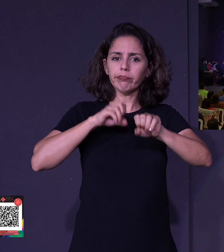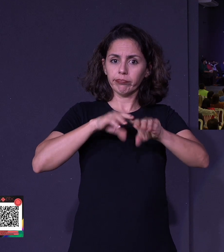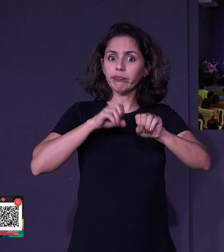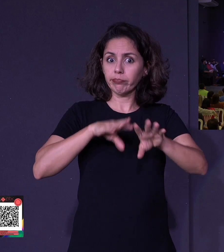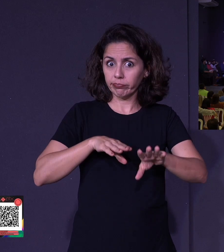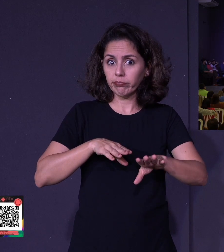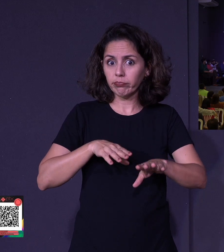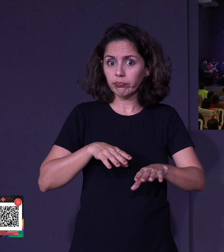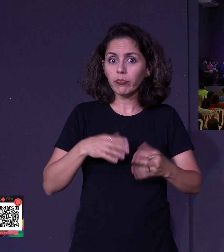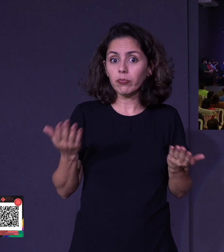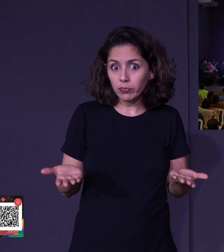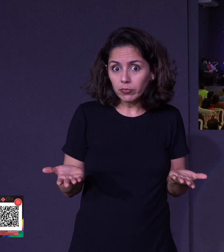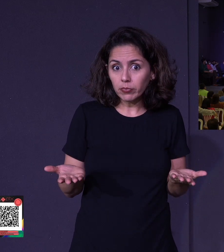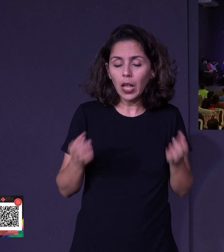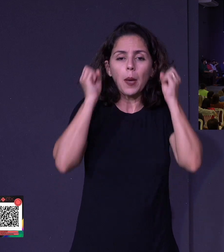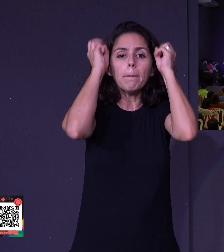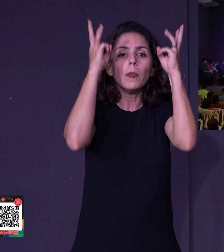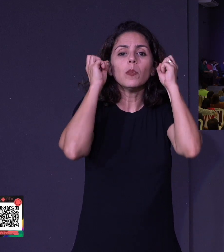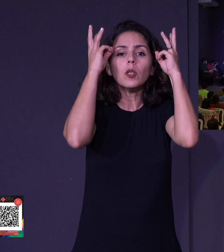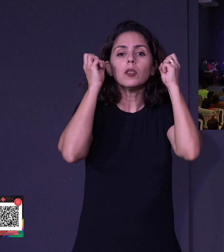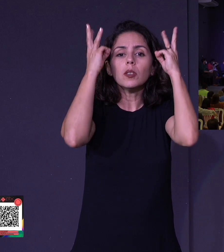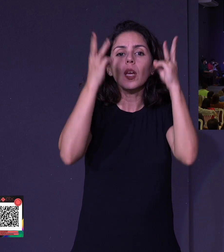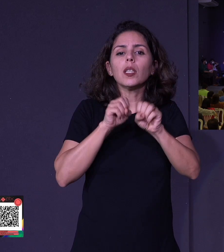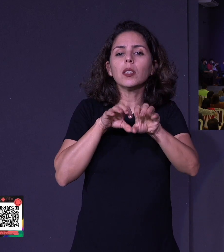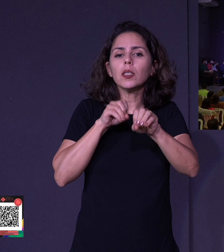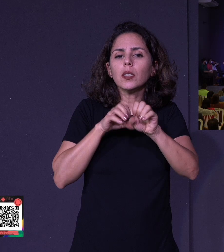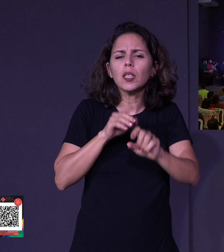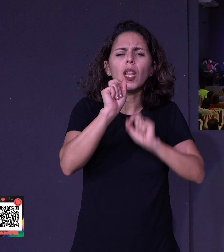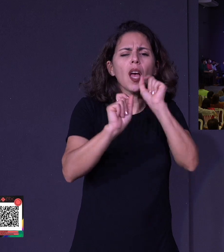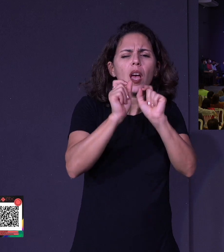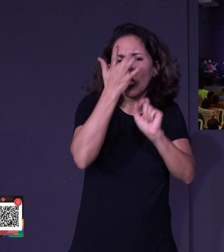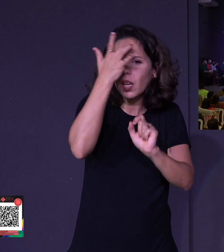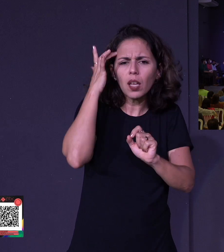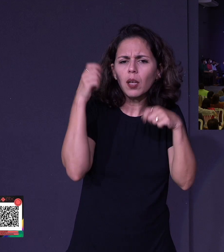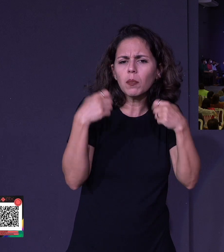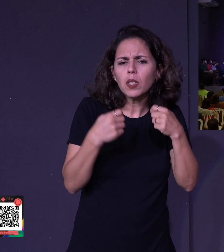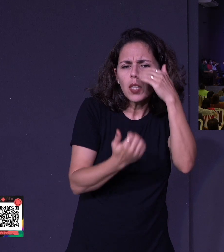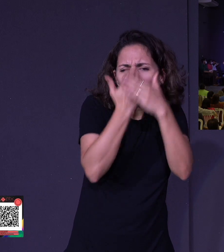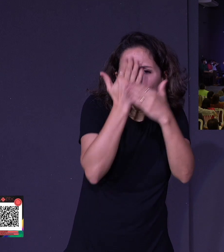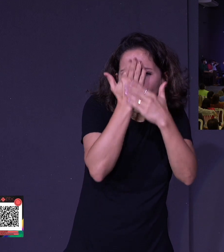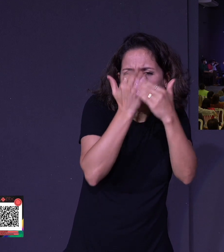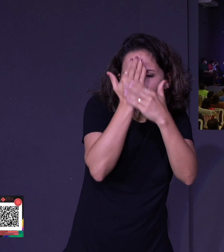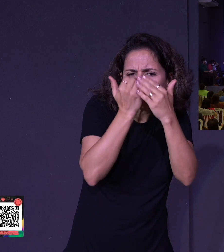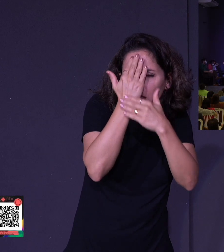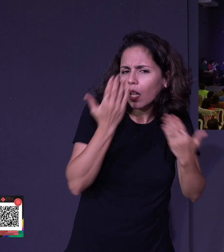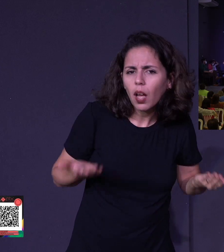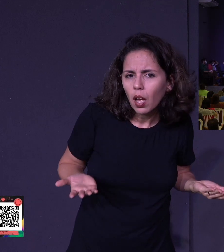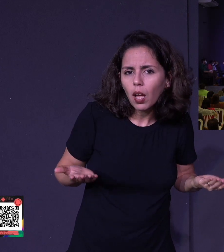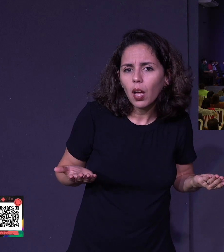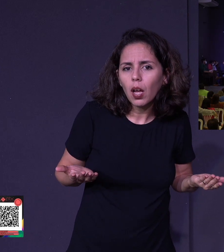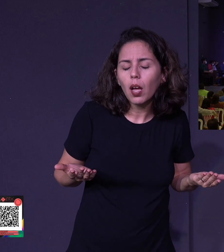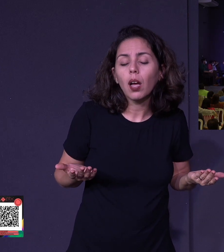vocês, seus filhos e seus netos. Ele está falando, igreja, sobre obediência coletiva.